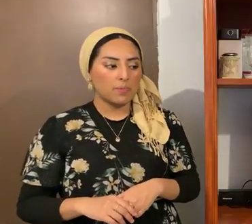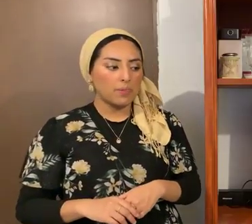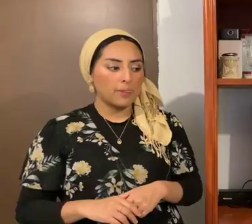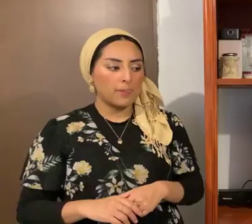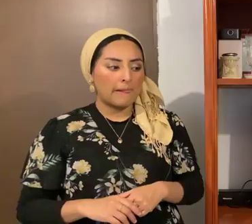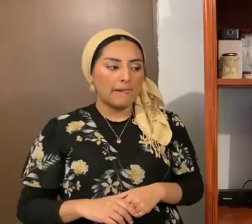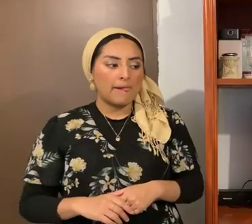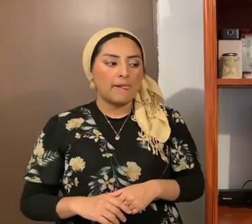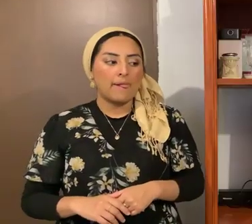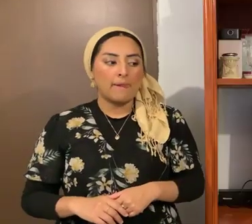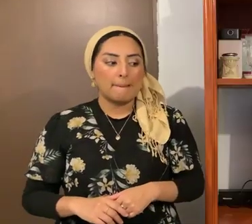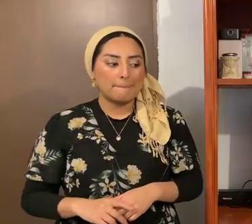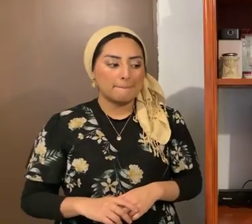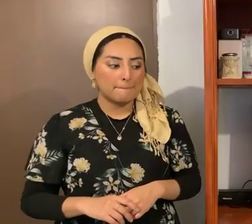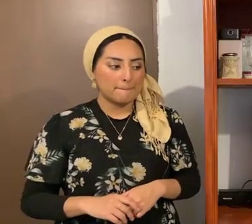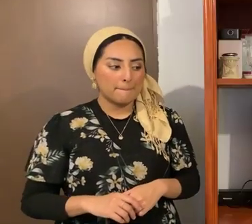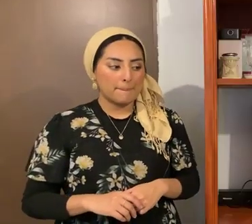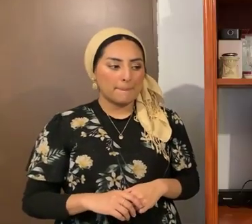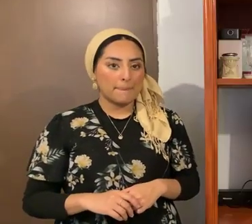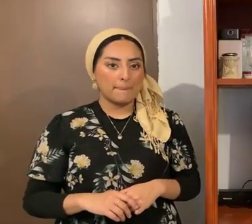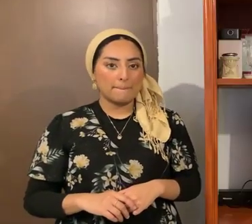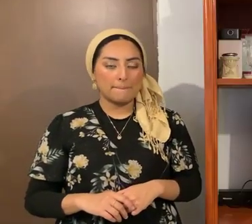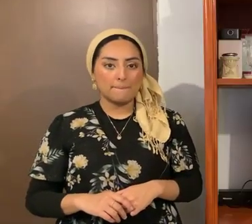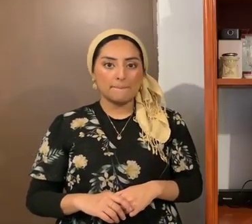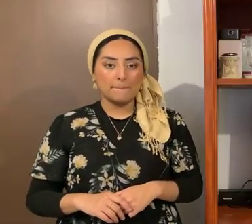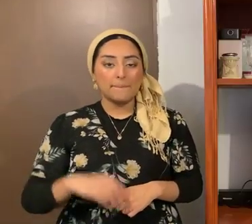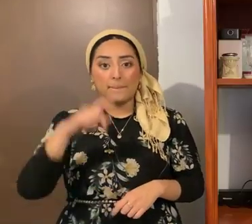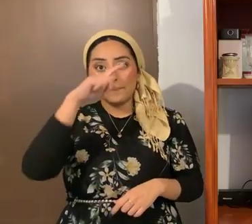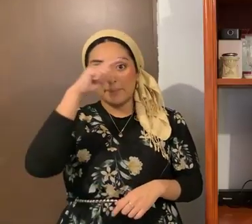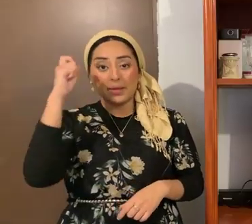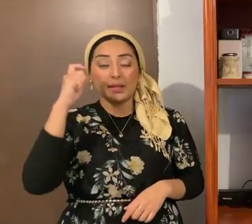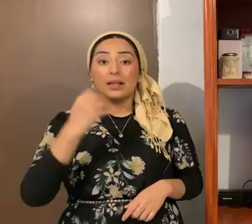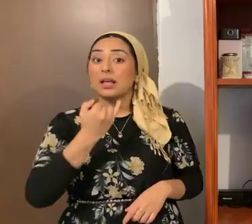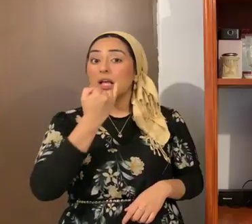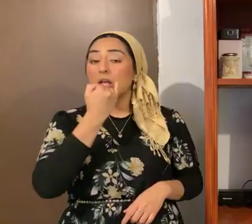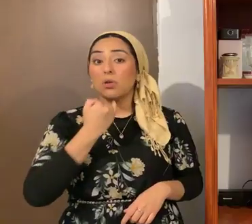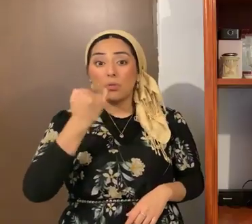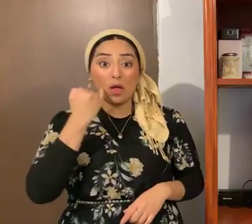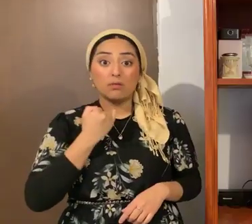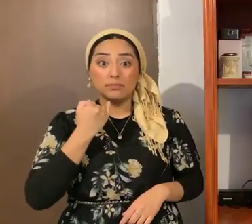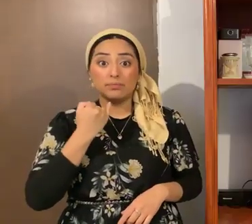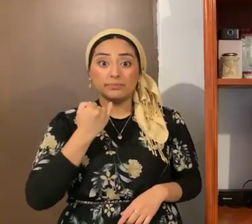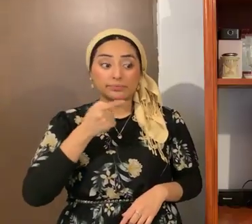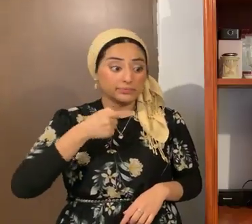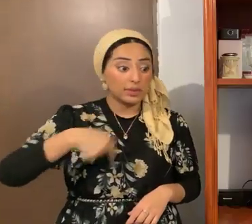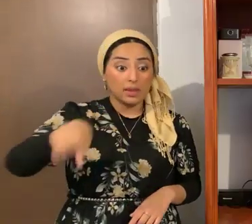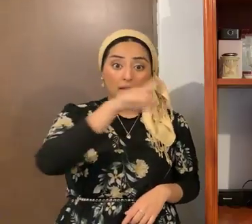porque el pueblo le exigió un rey sobre Israel.